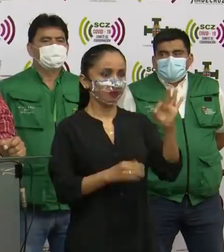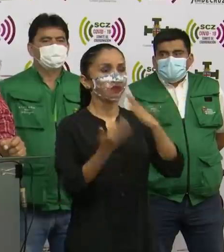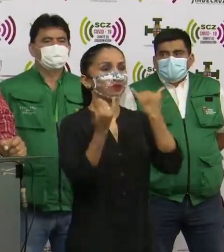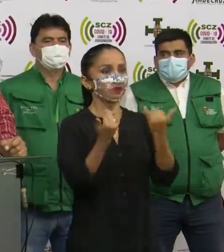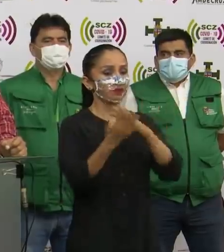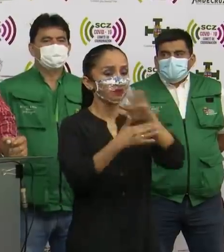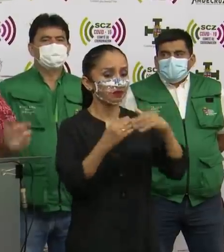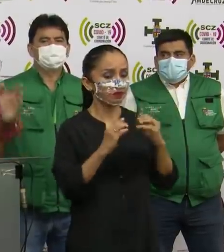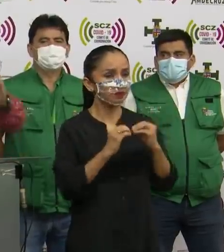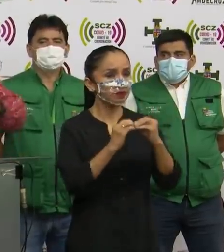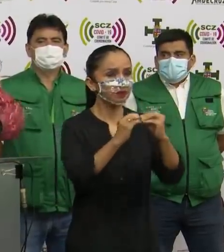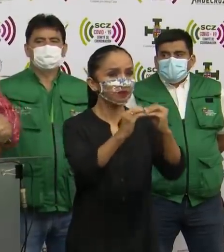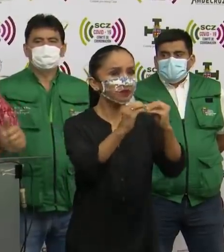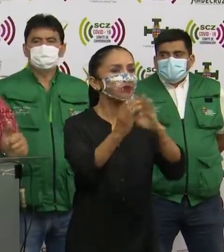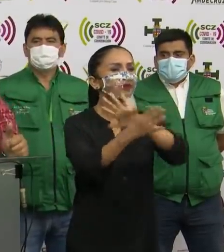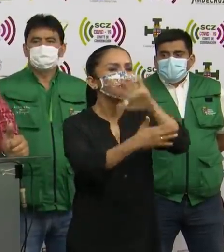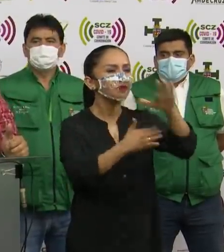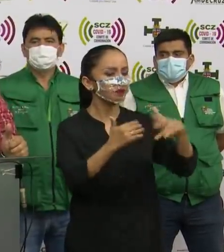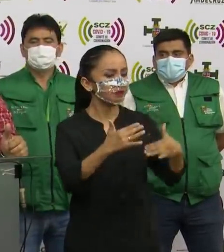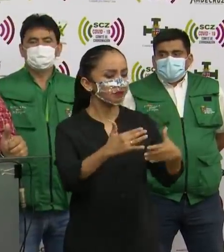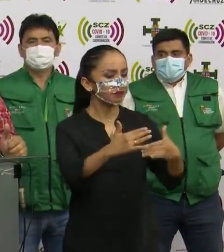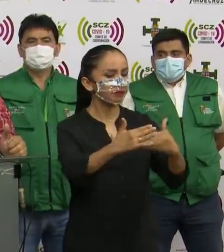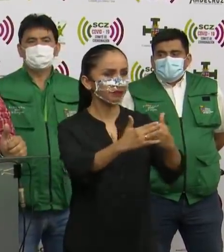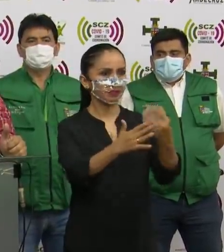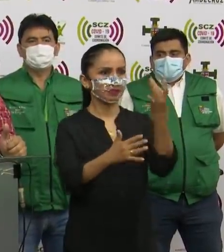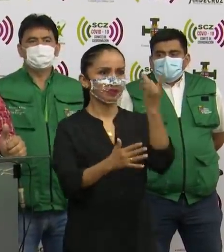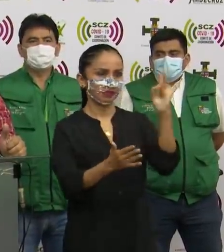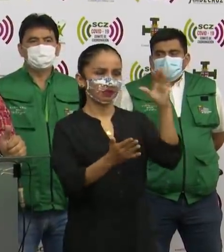total del departamento acumulado a hoy de